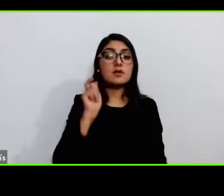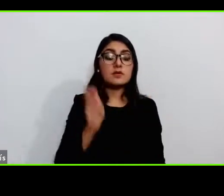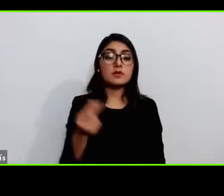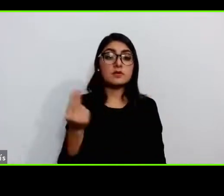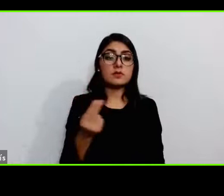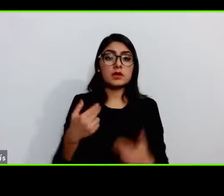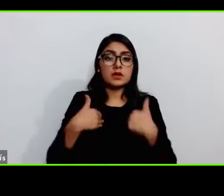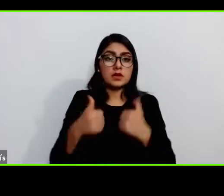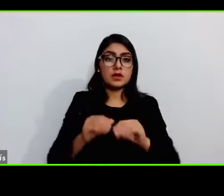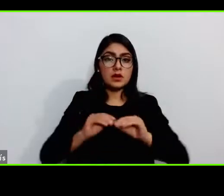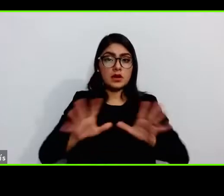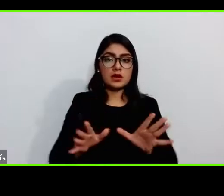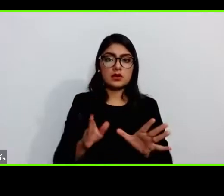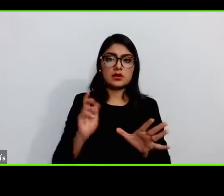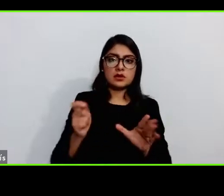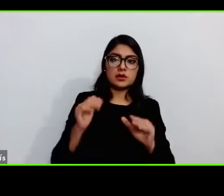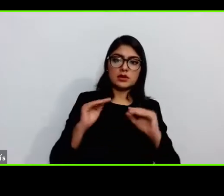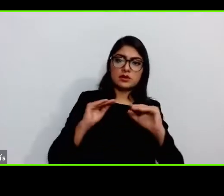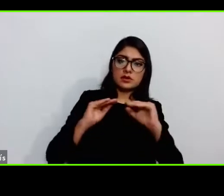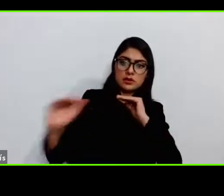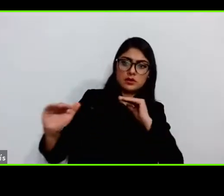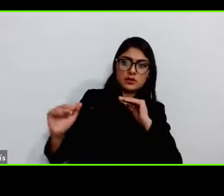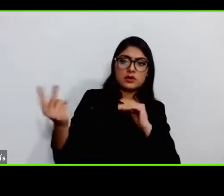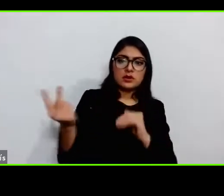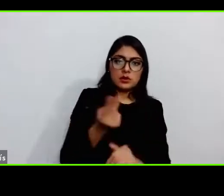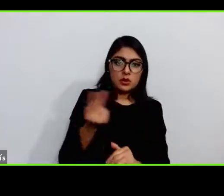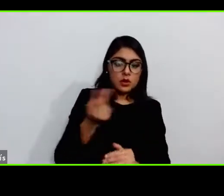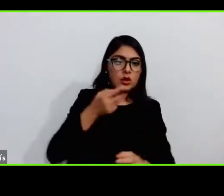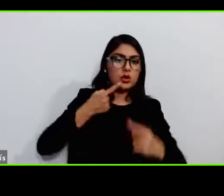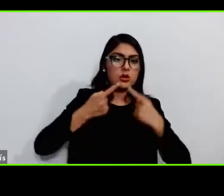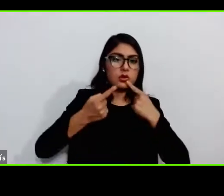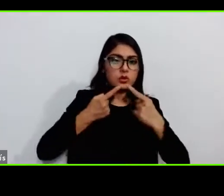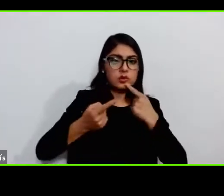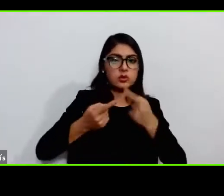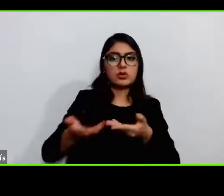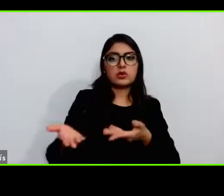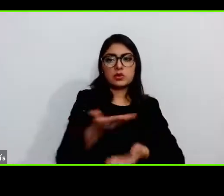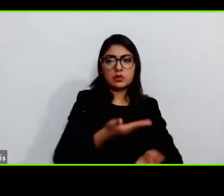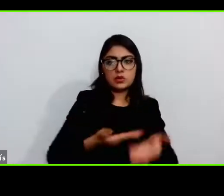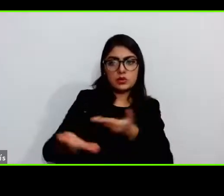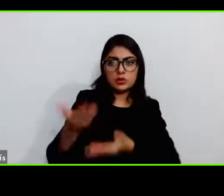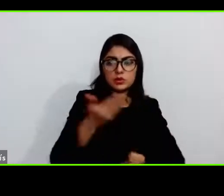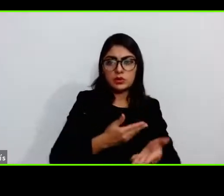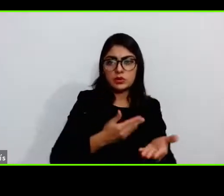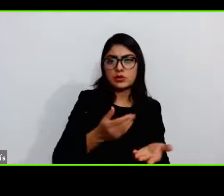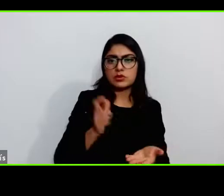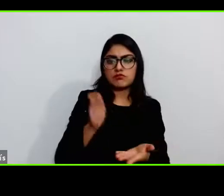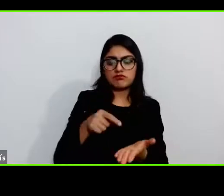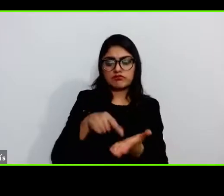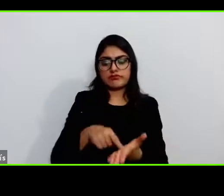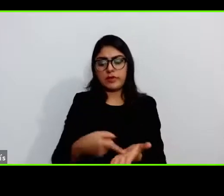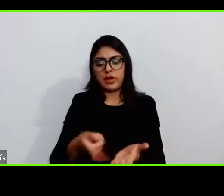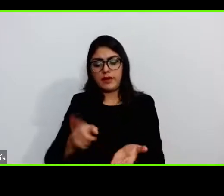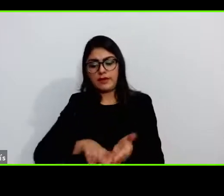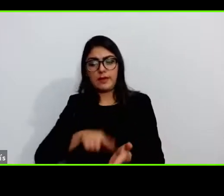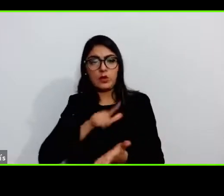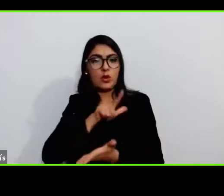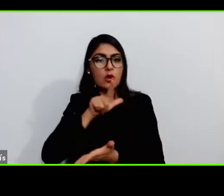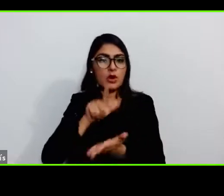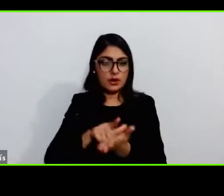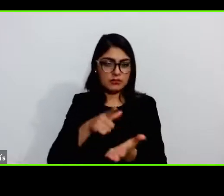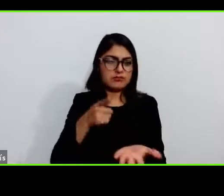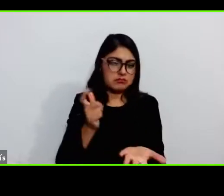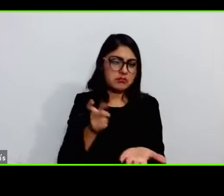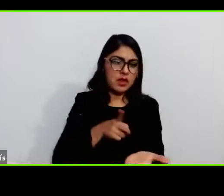una relación dialógica, una relación en la que las cortes cooperan, colaboran, interpretan derechos fundamentales y